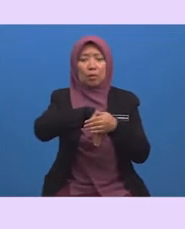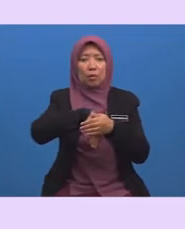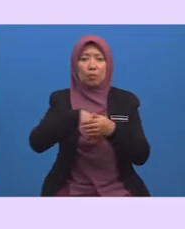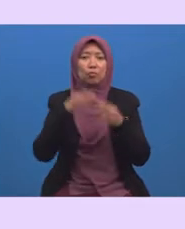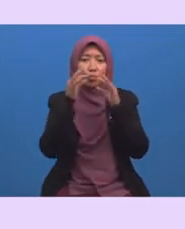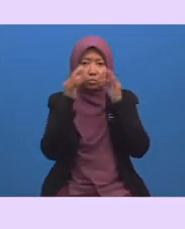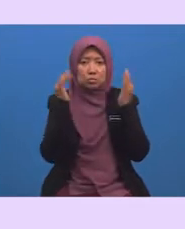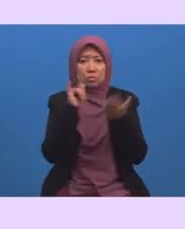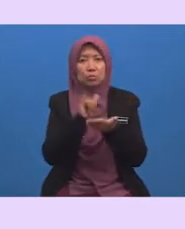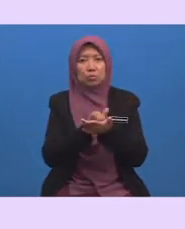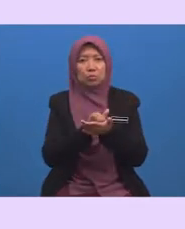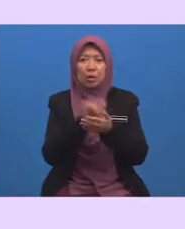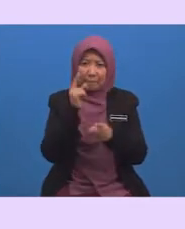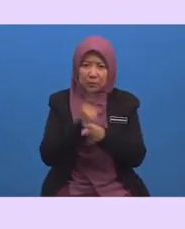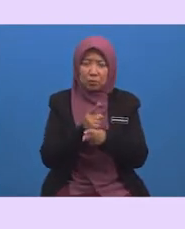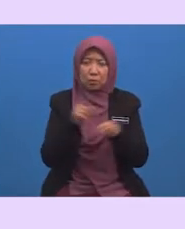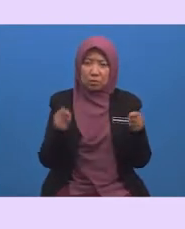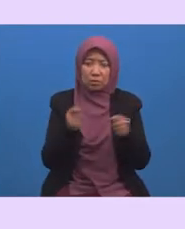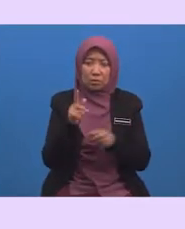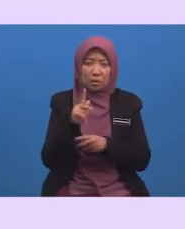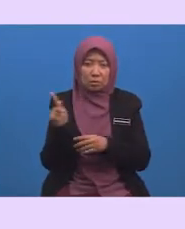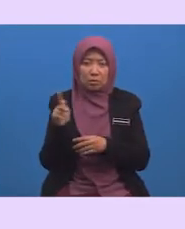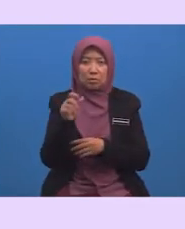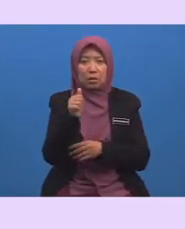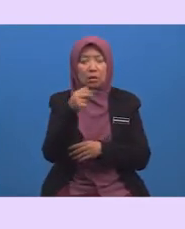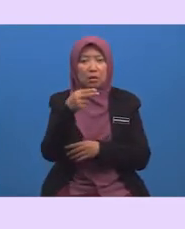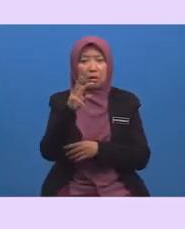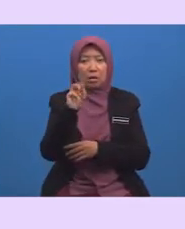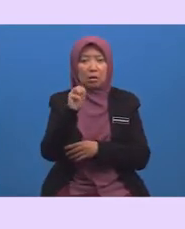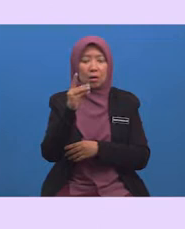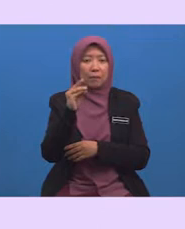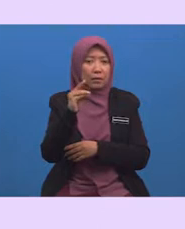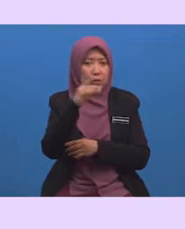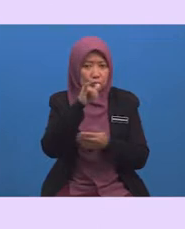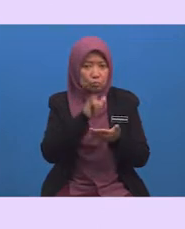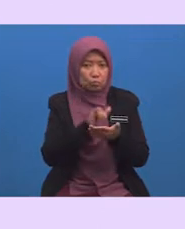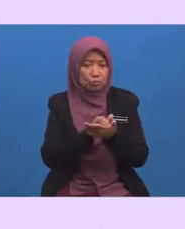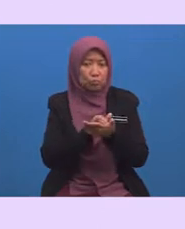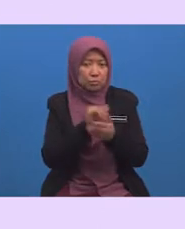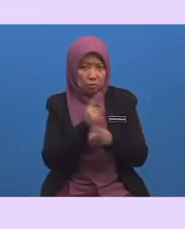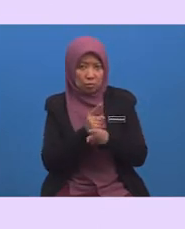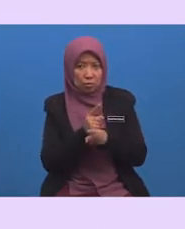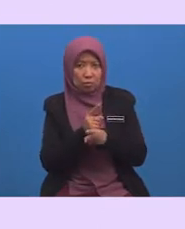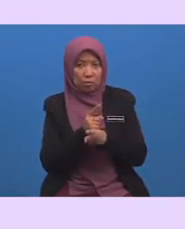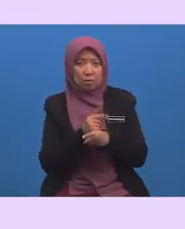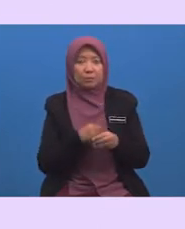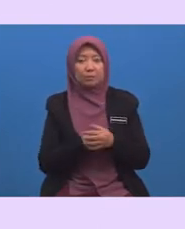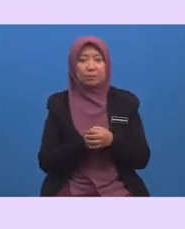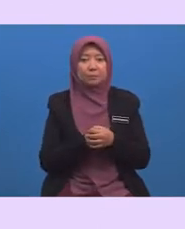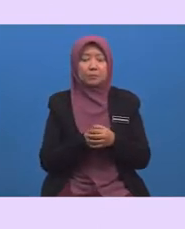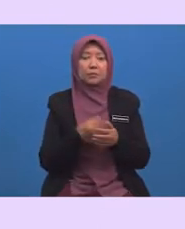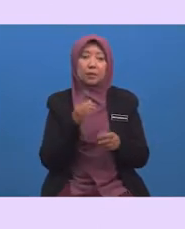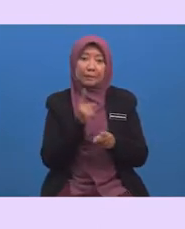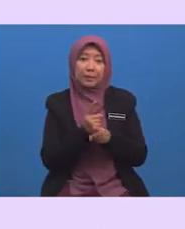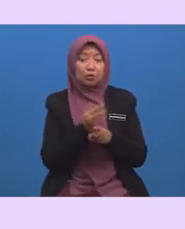itu. Adakah betul tindakan Ahmad? Sekiranya betul atau salah,